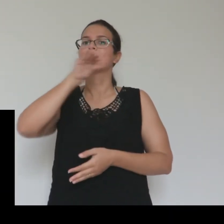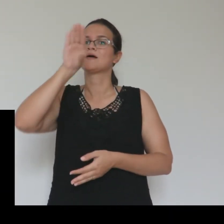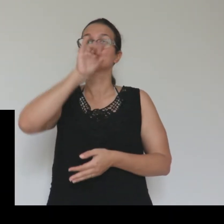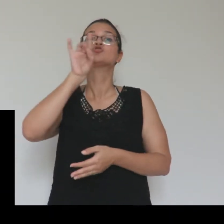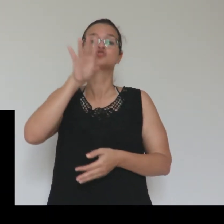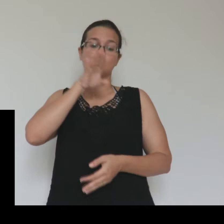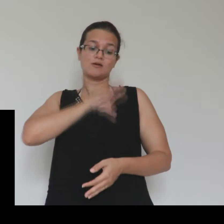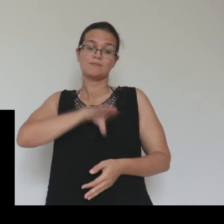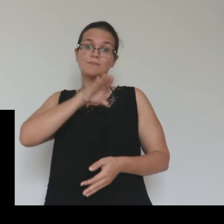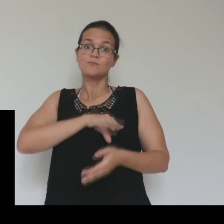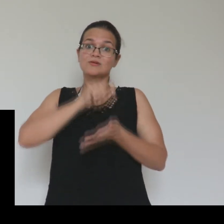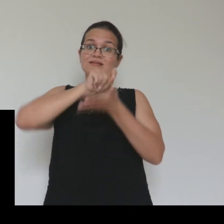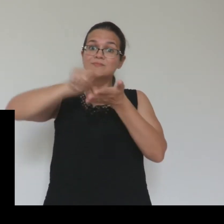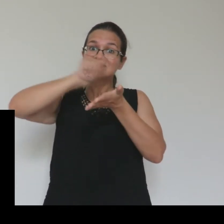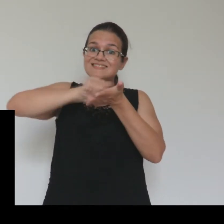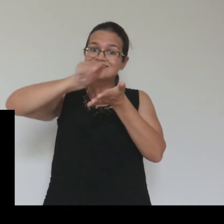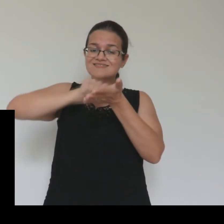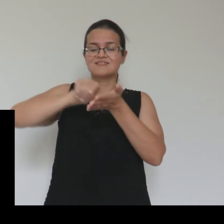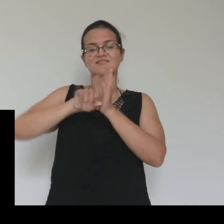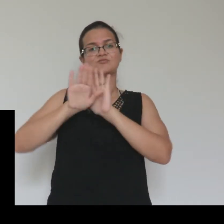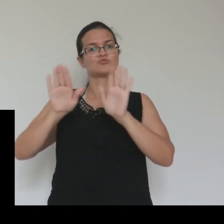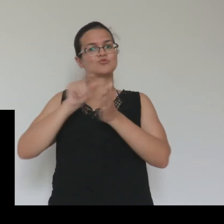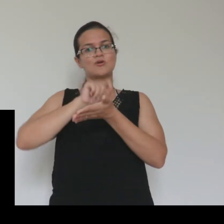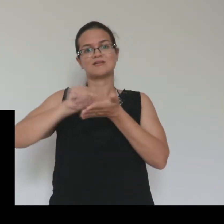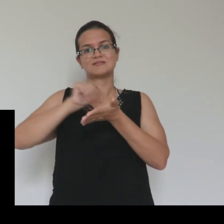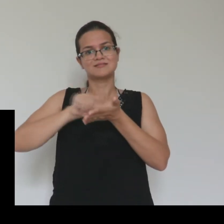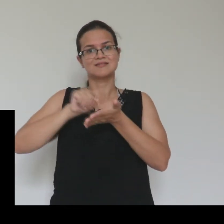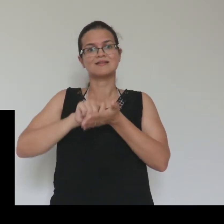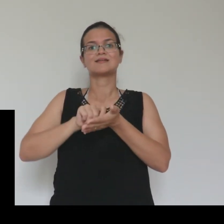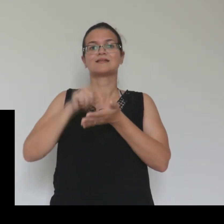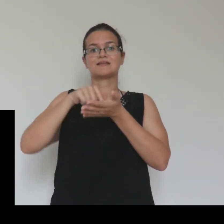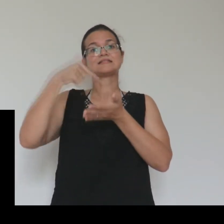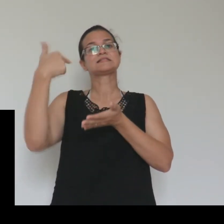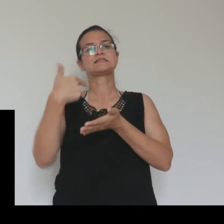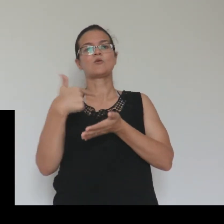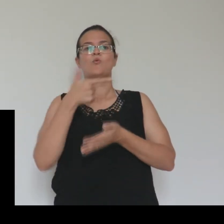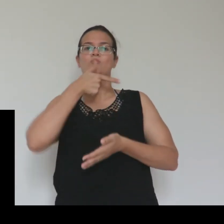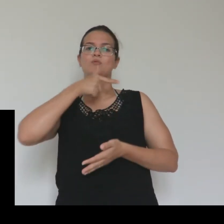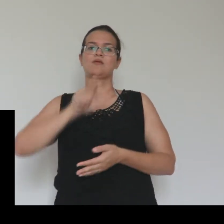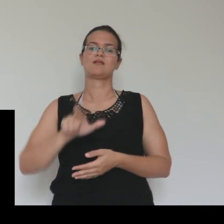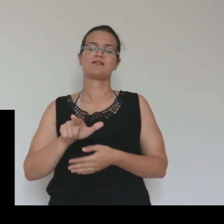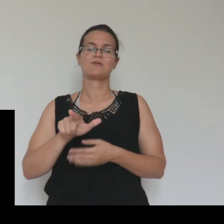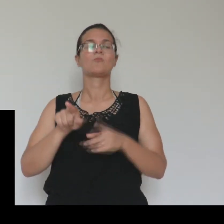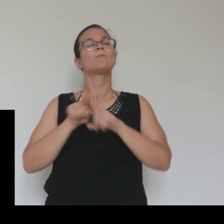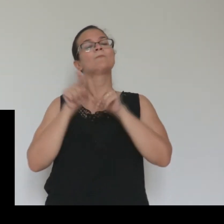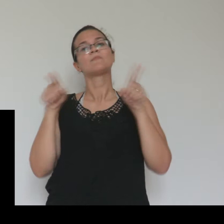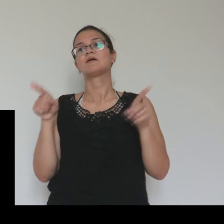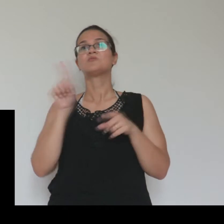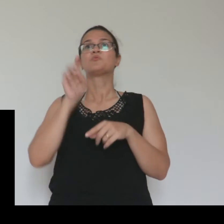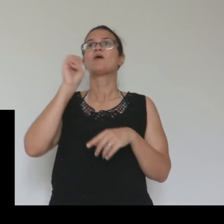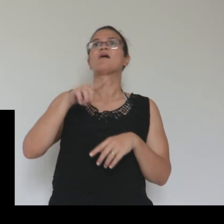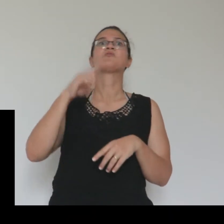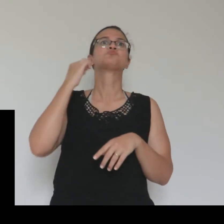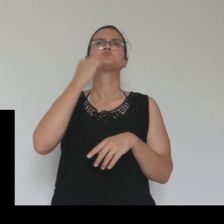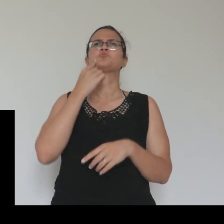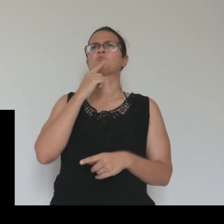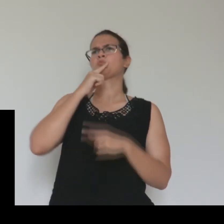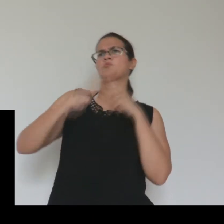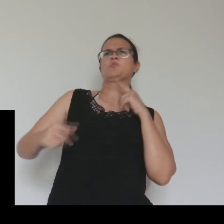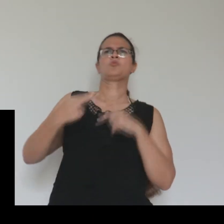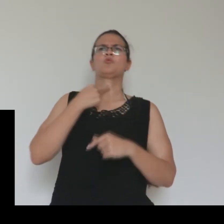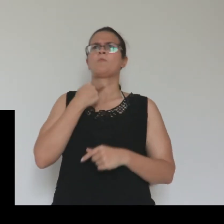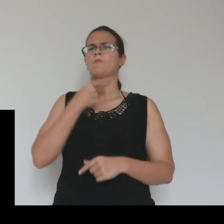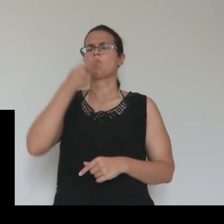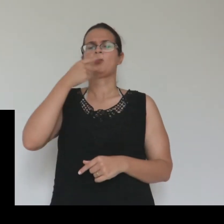segunda língua. Porém também não é que os surdos não podem falar, mas não é uma imposição, não é